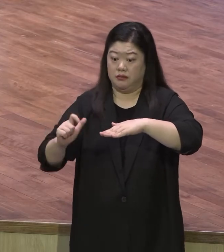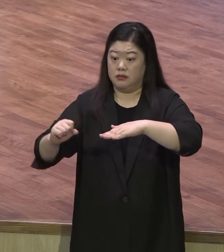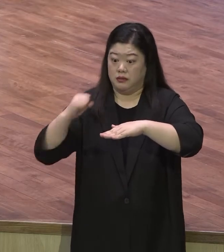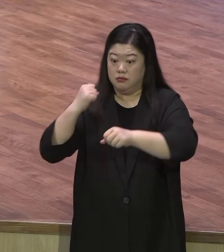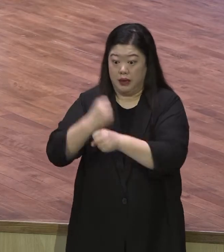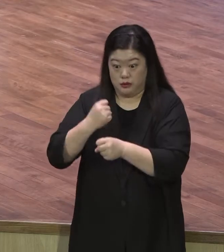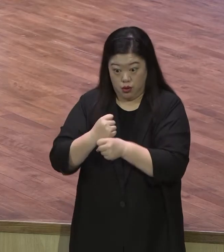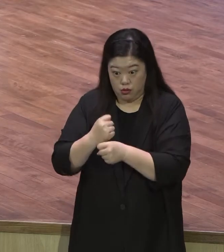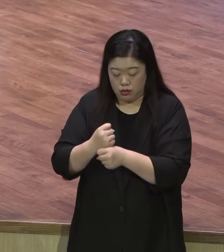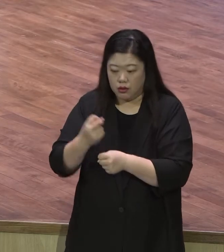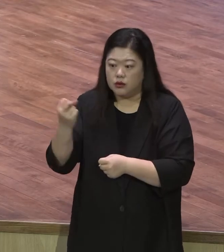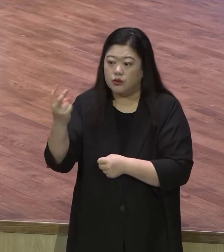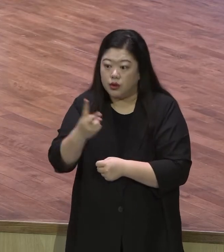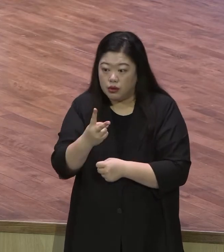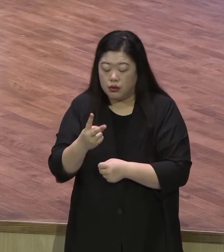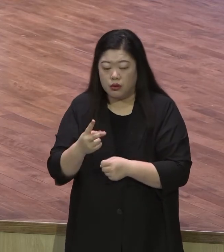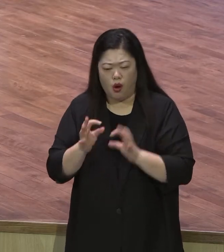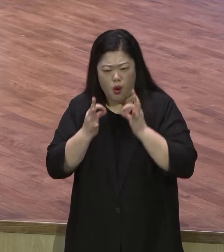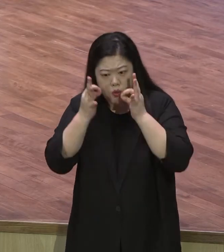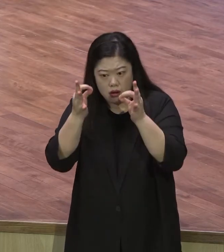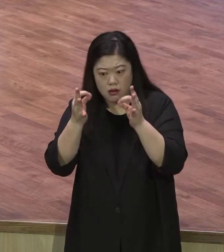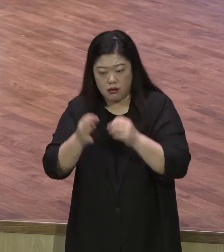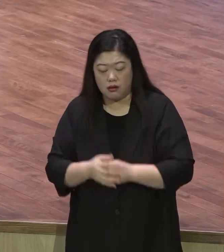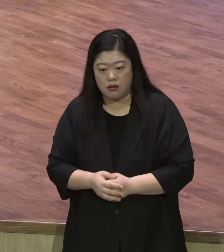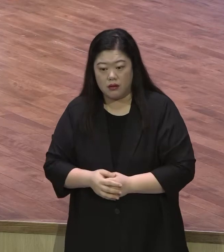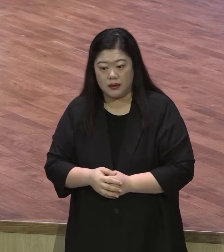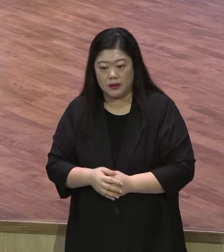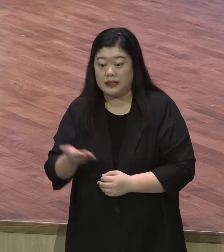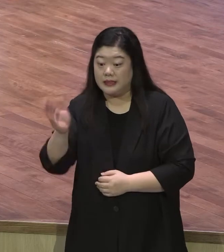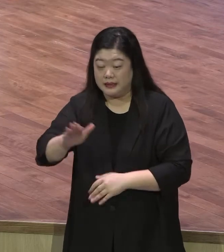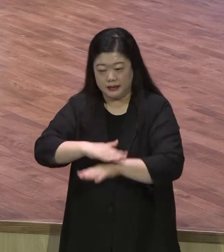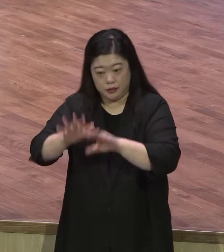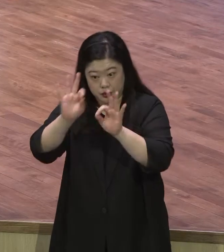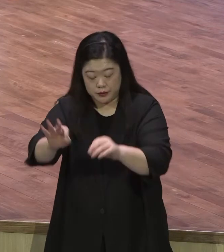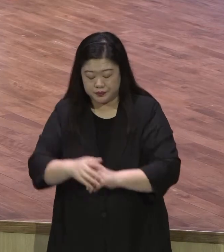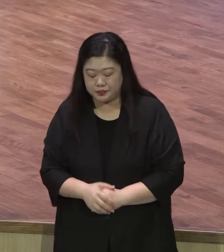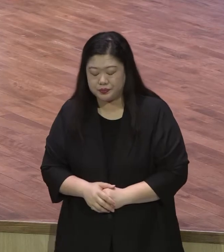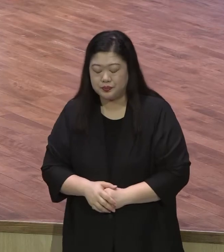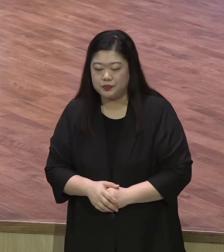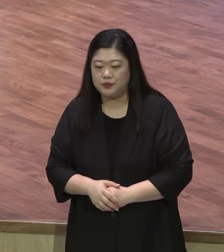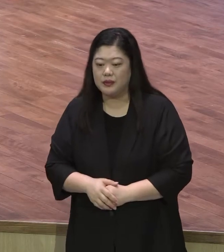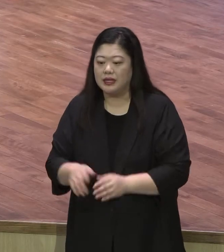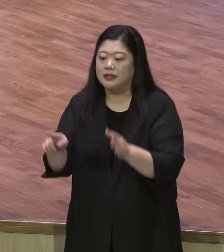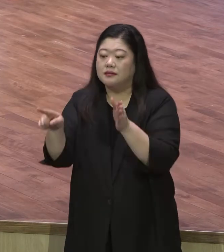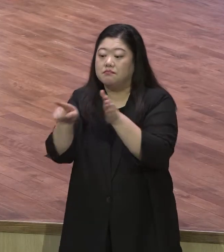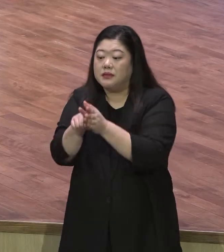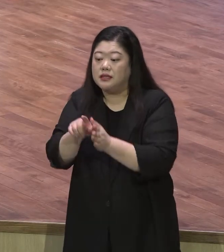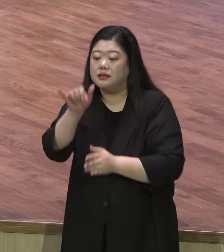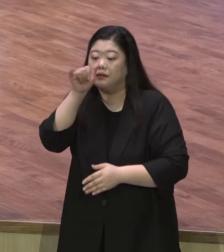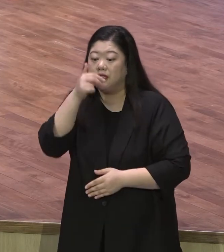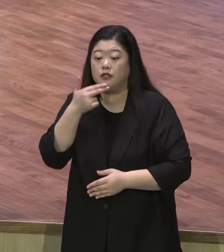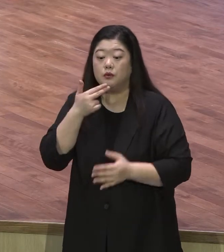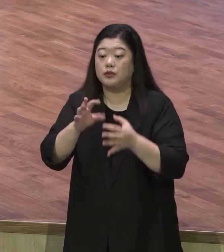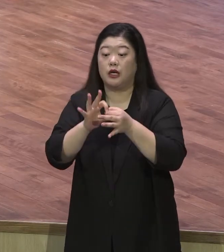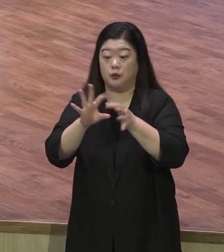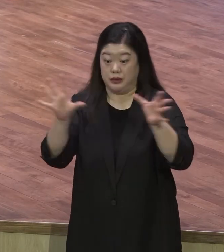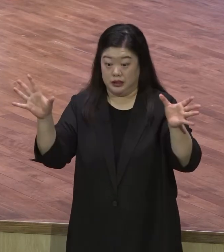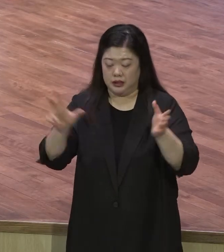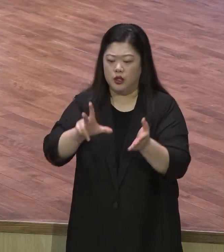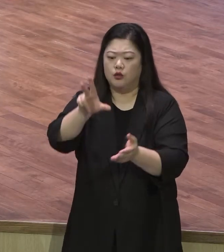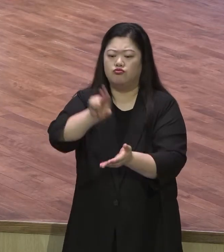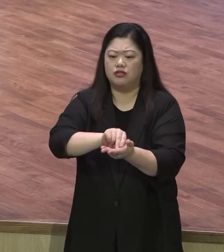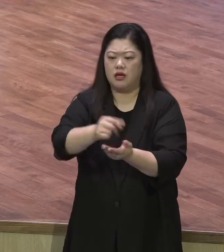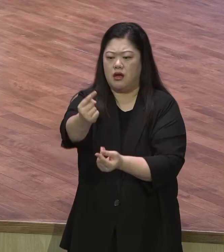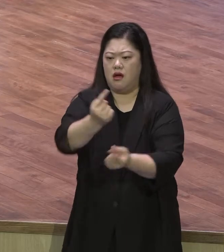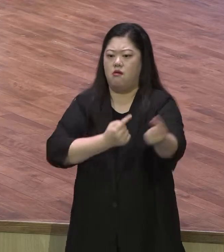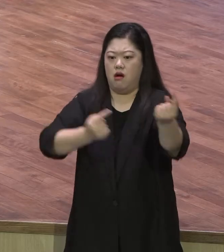잘나가는 것처럼 보입니다. 그런데 중요한 것은요 문제가 왔을 때입니다. 문제가 부딪혔을